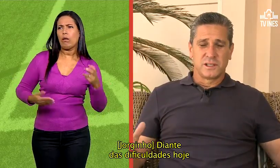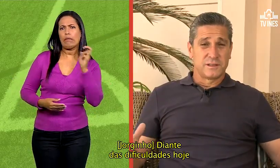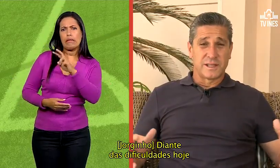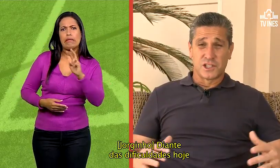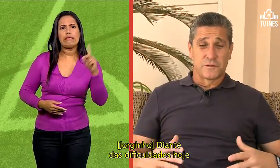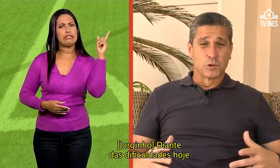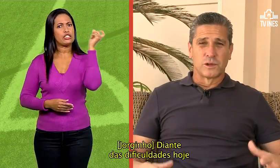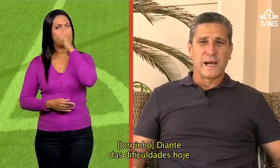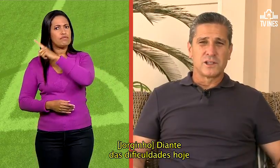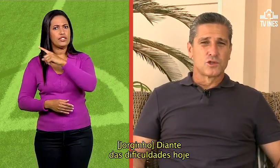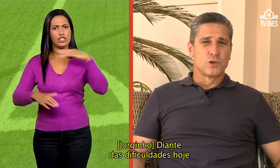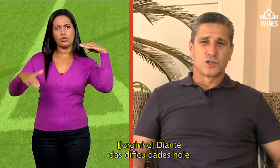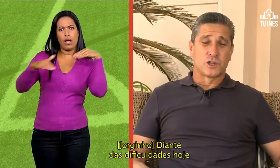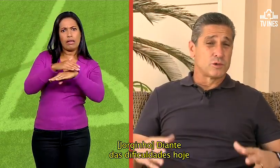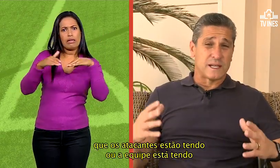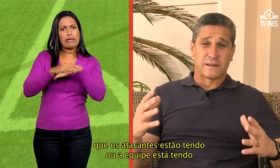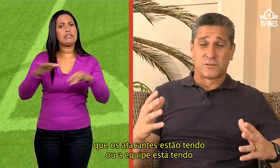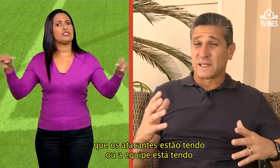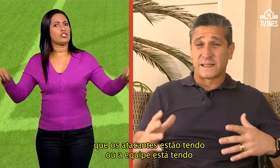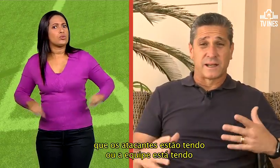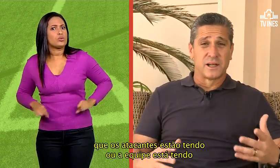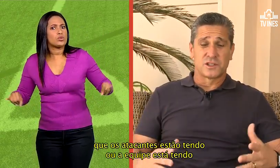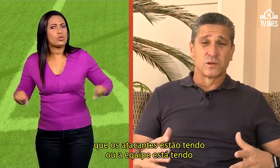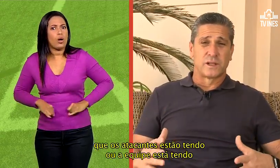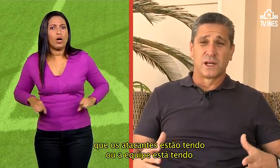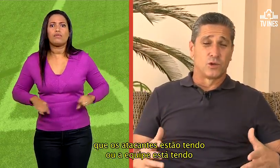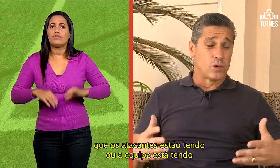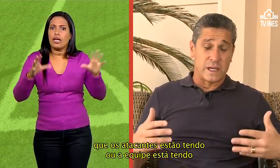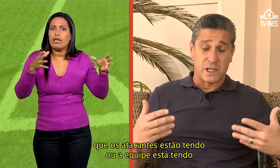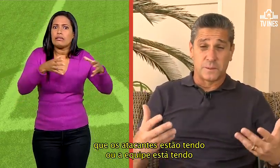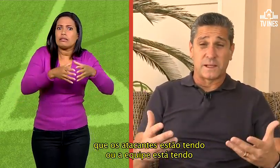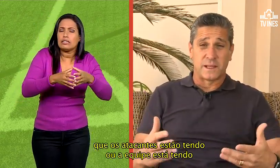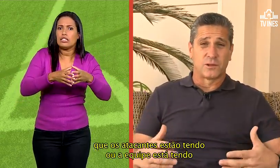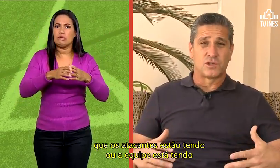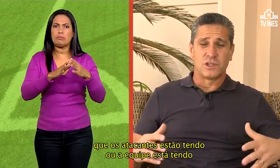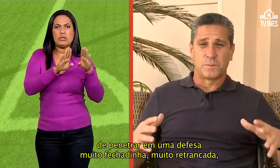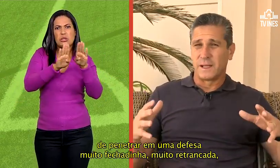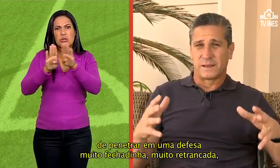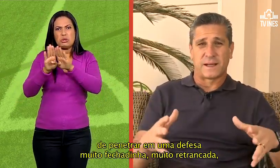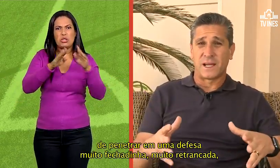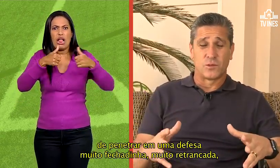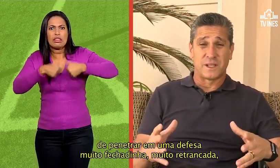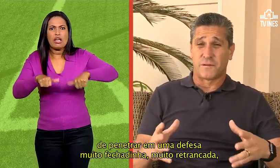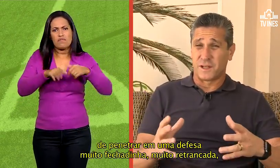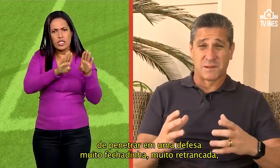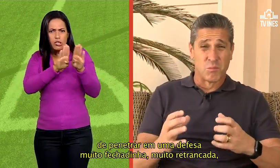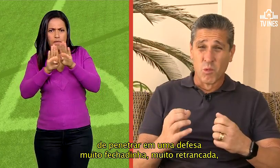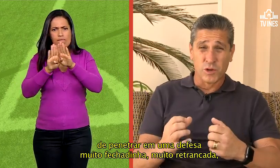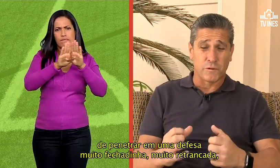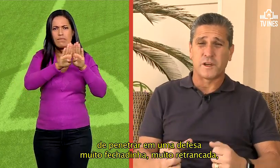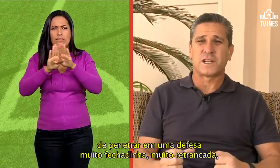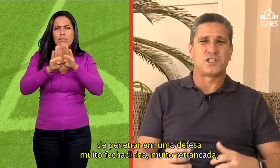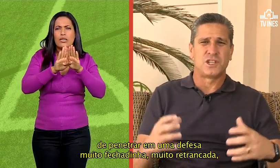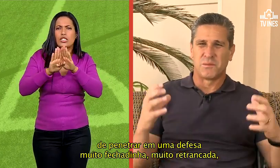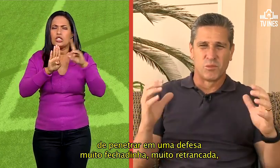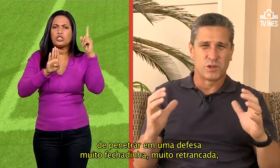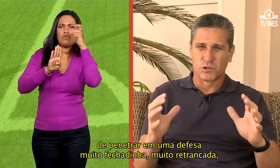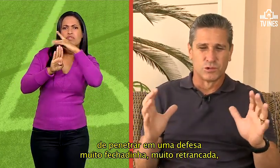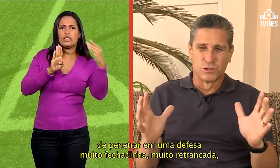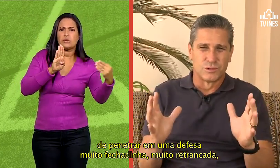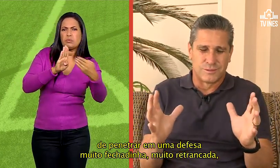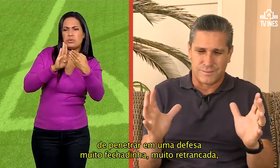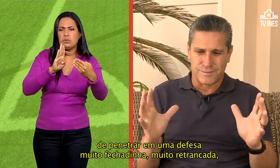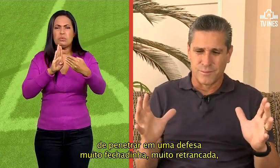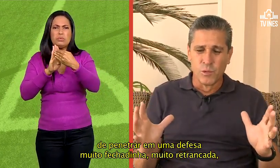Diante das dificuldades hoje que os atacantes estão tendo, ou a equipe está tendo, de penetrar numa defesa muito fechadinha,